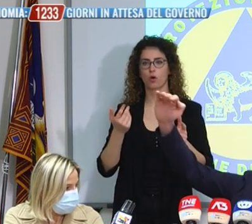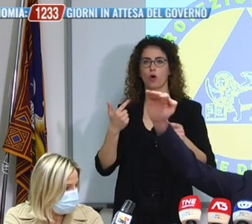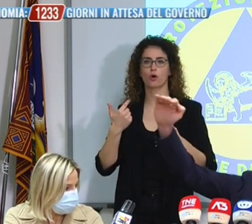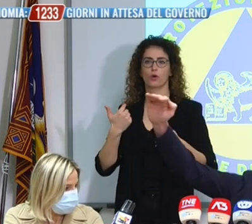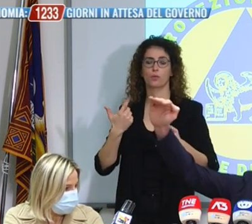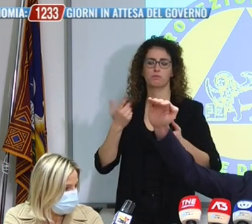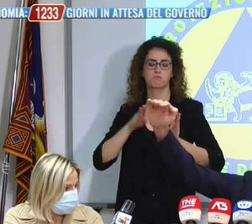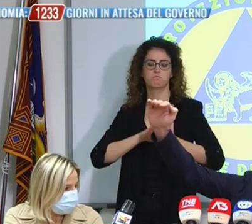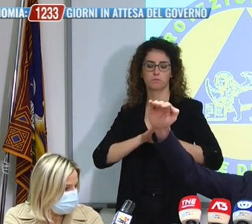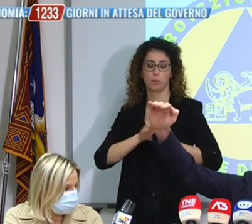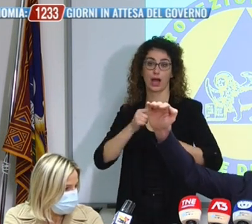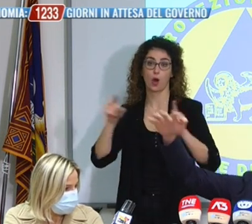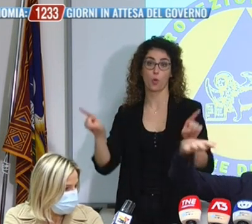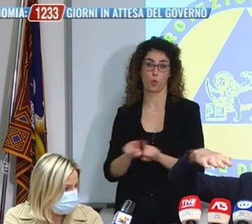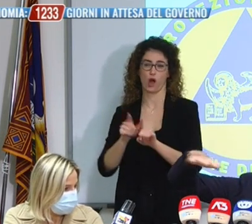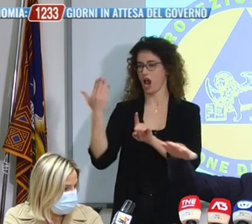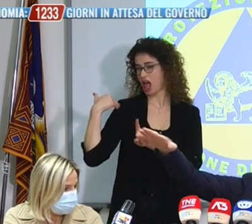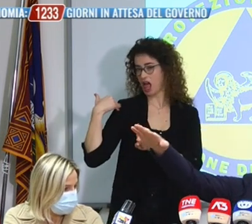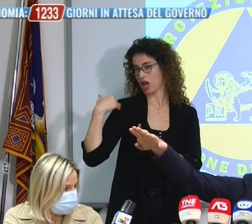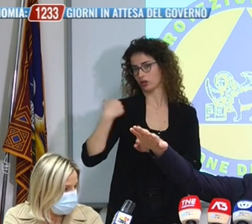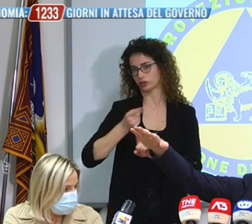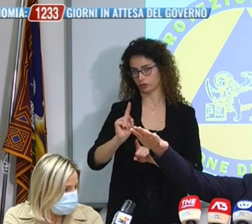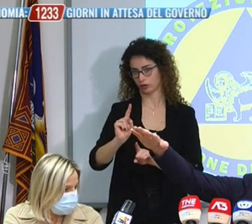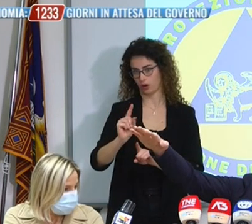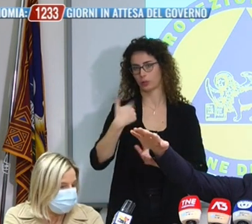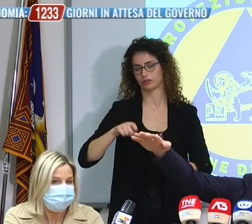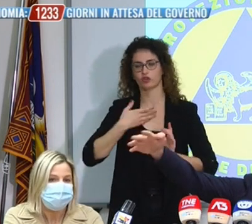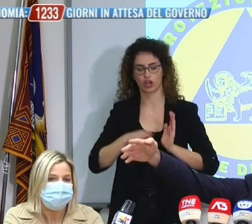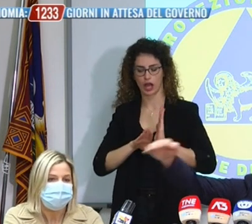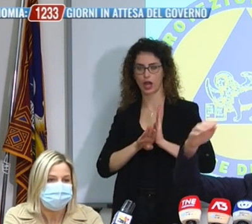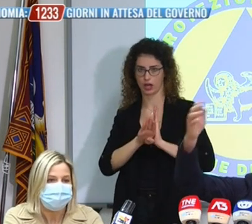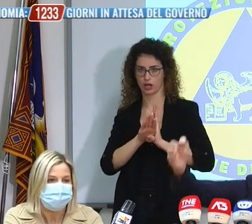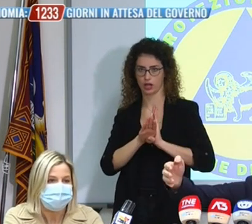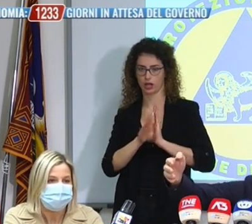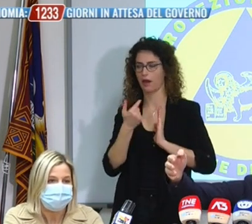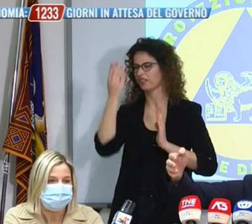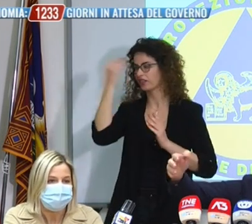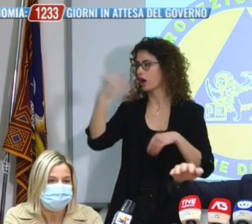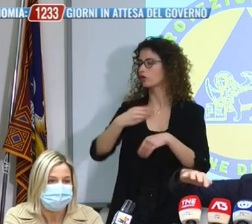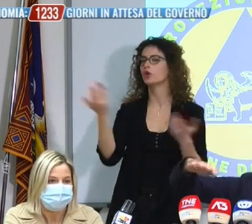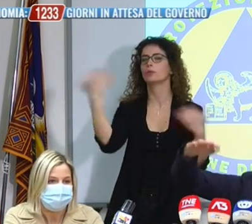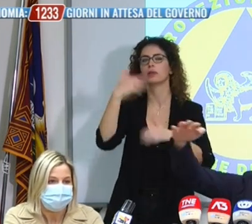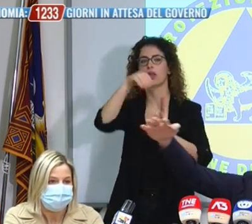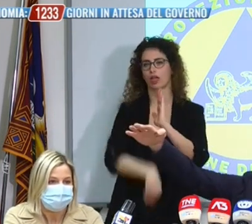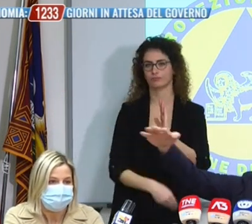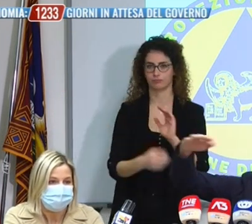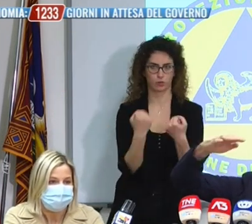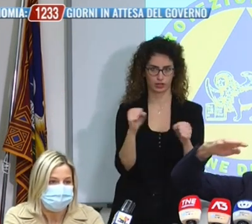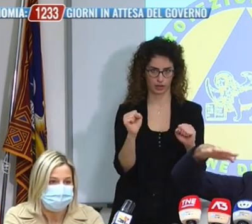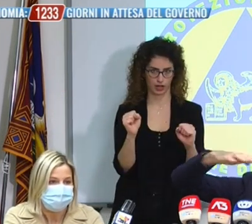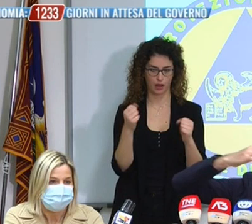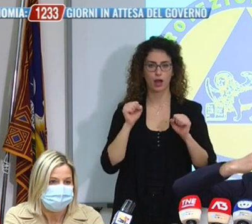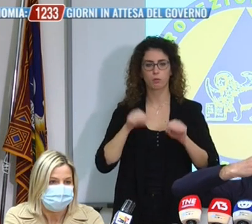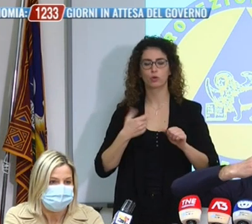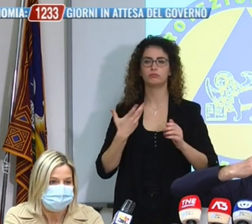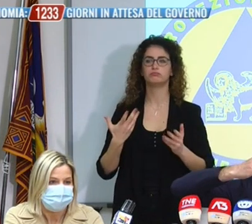livelli che abbiamo conosciuto, perché comunque trend c'è di incremento. Non possiamo pensare domani mattina crolla tutto, ma potrebbe andare